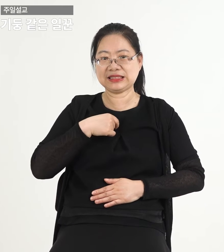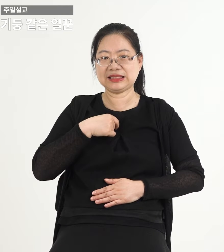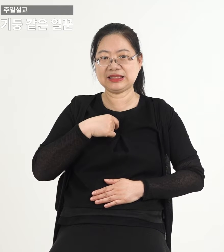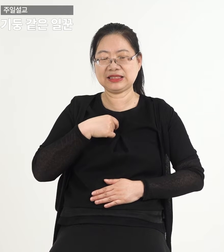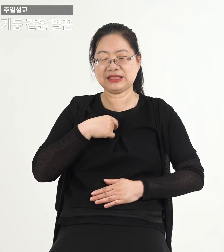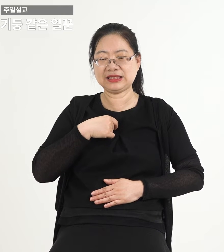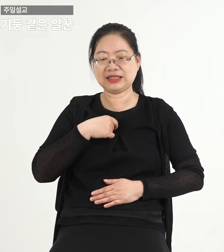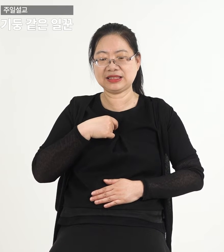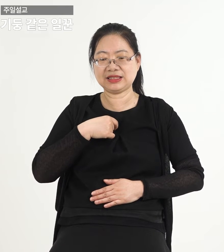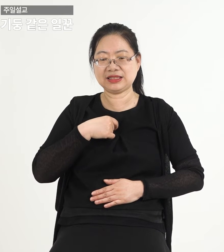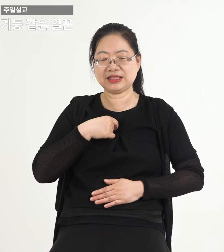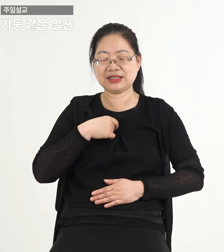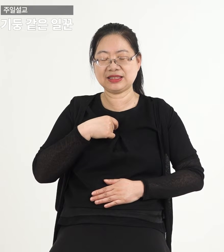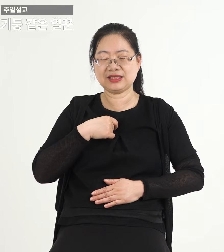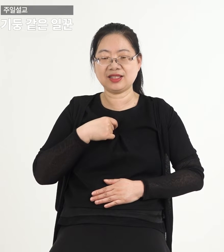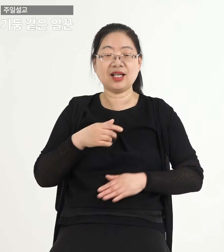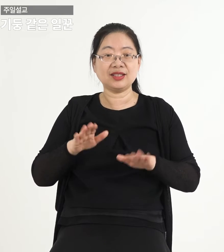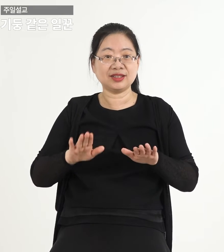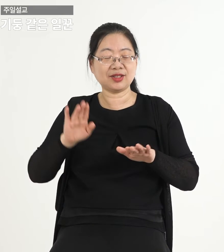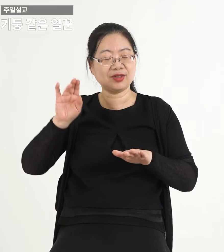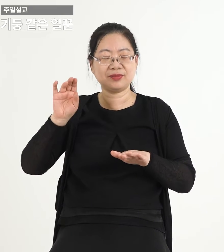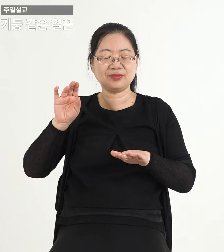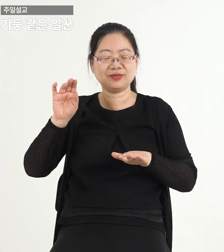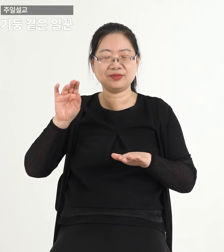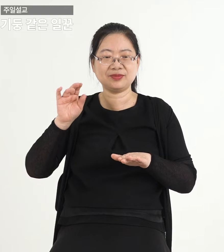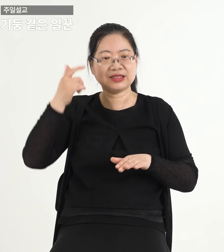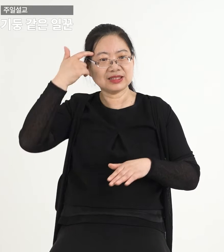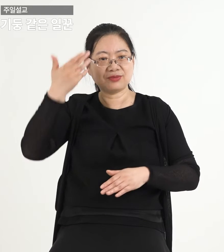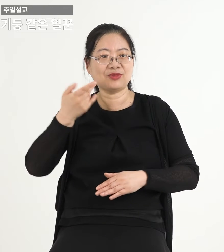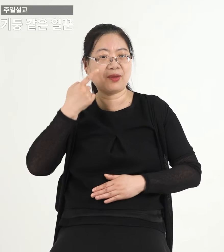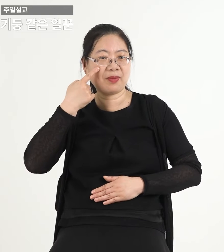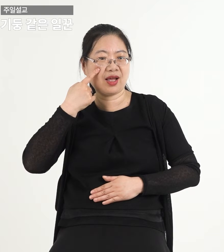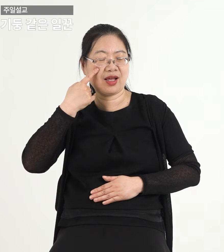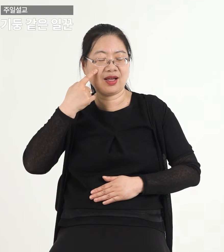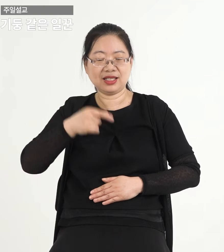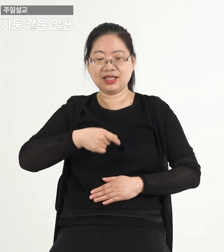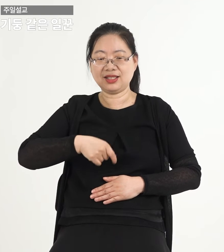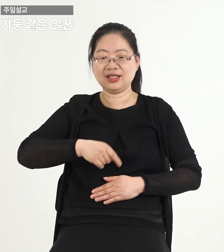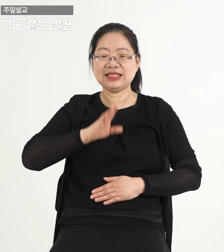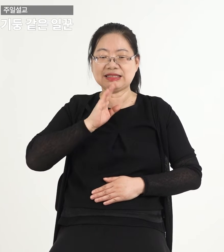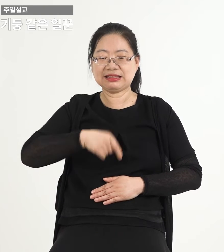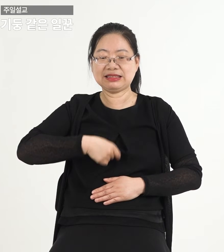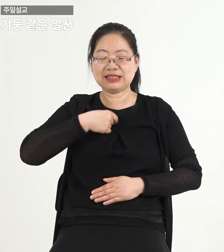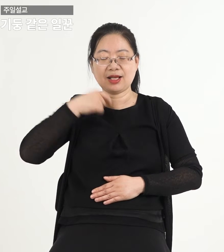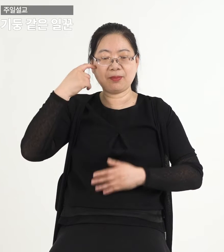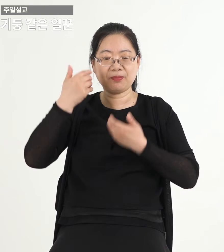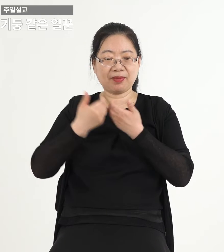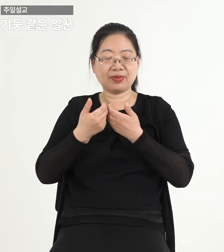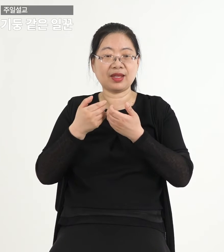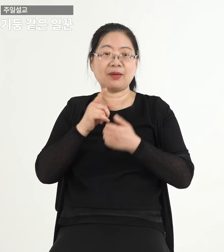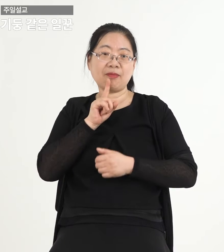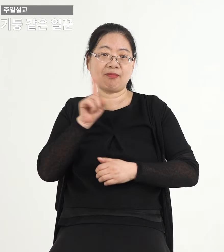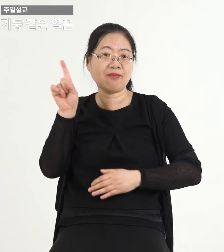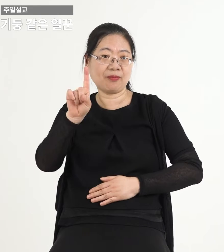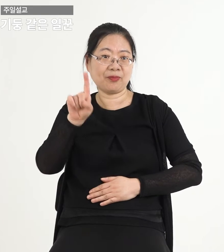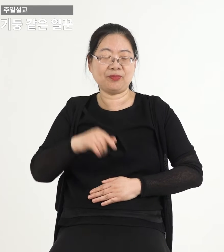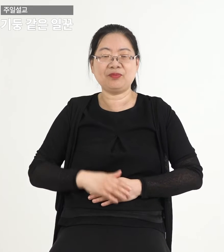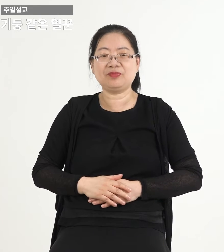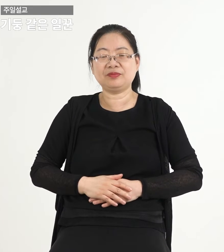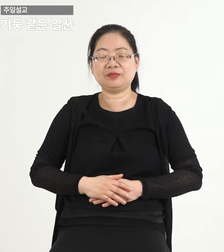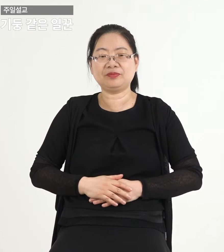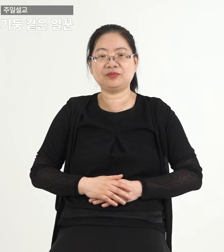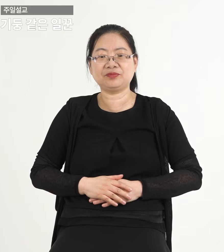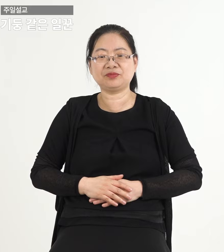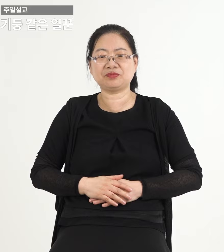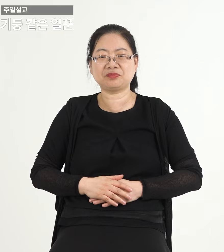퀴즈. 진실의 반대 개념이 뭐죠? 네? 뭐라고요?